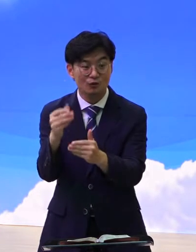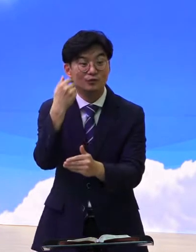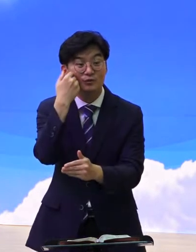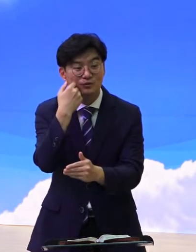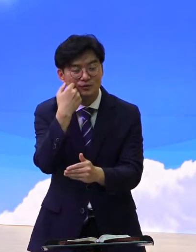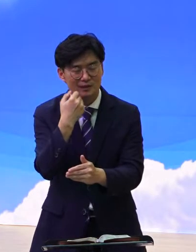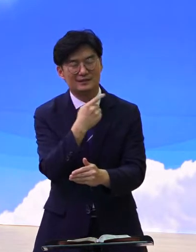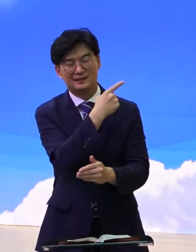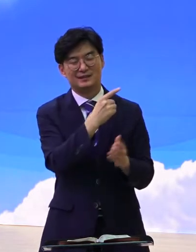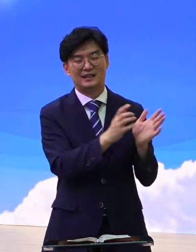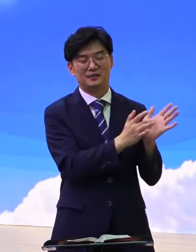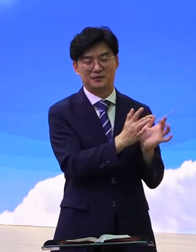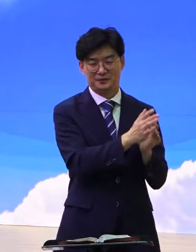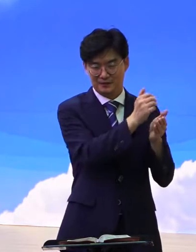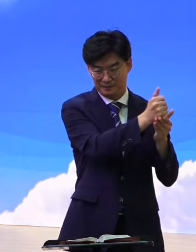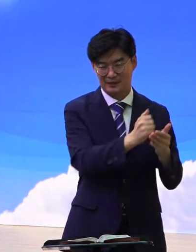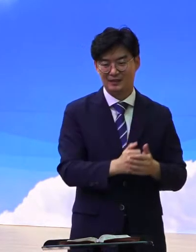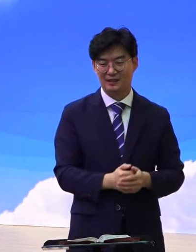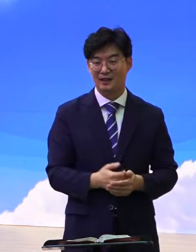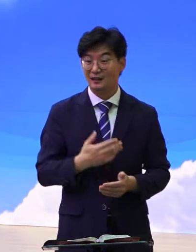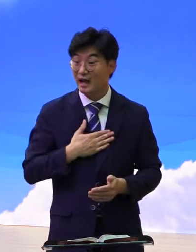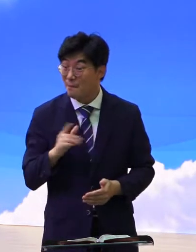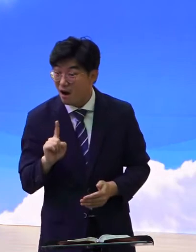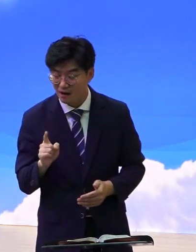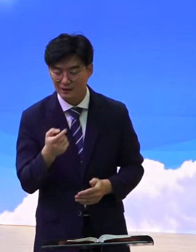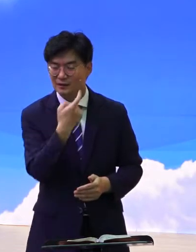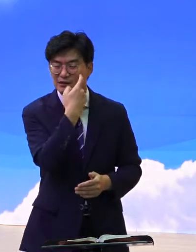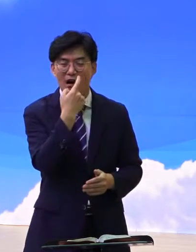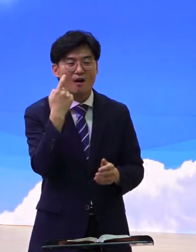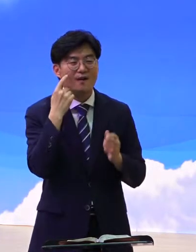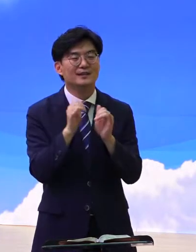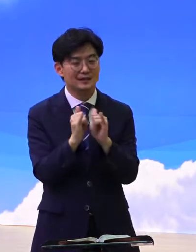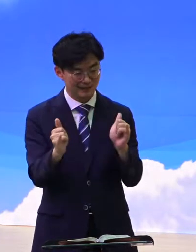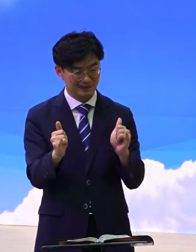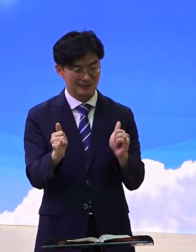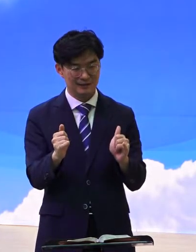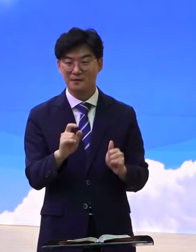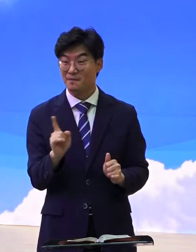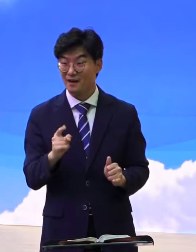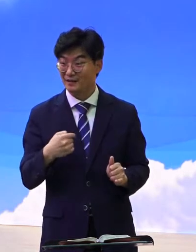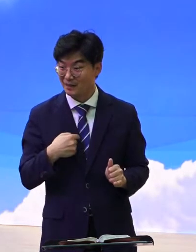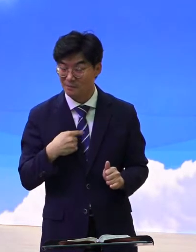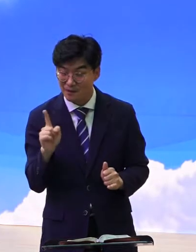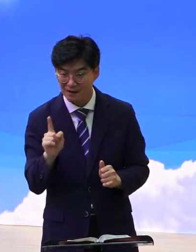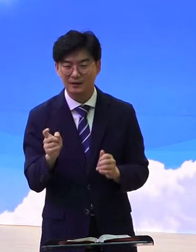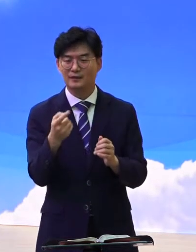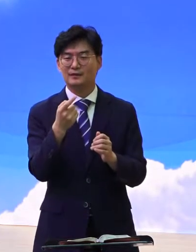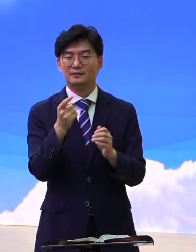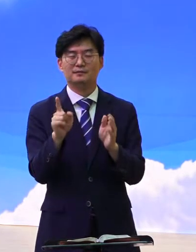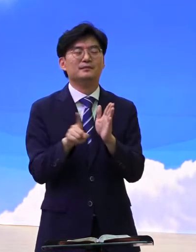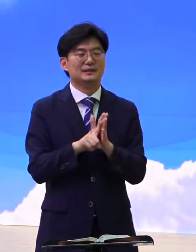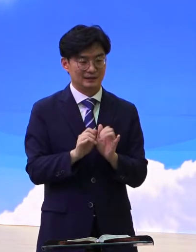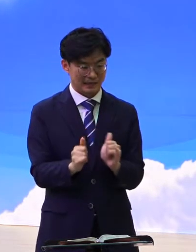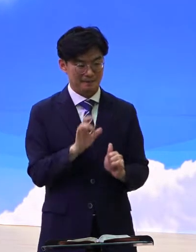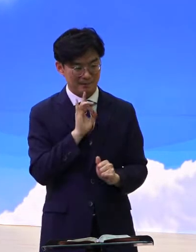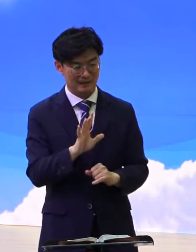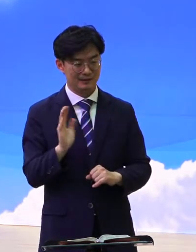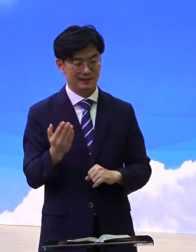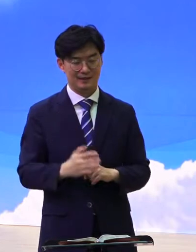베드로가 그래서 자신을 증인이다, 나는 한 것이 없다, 예수님 하신 일을 나는 증거하는 사람이다 라고 이야기했는데,